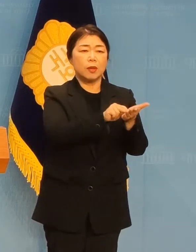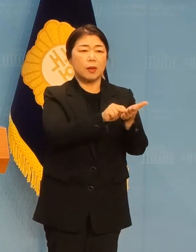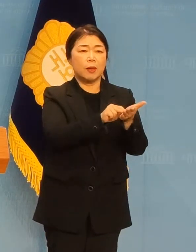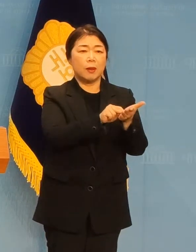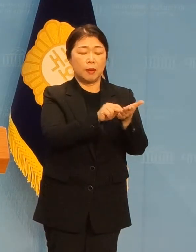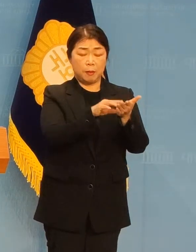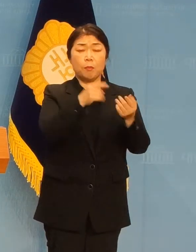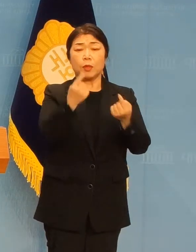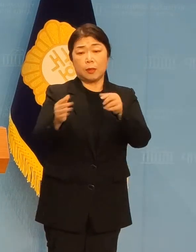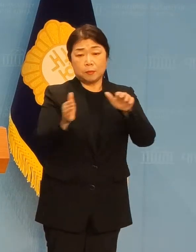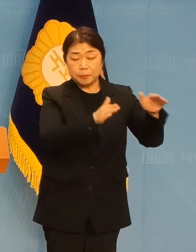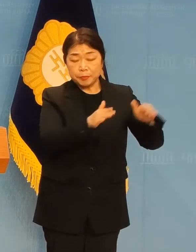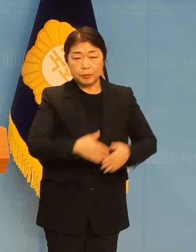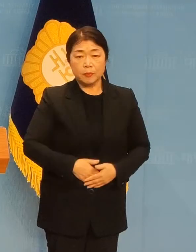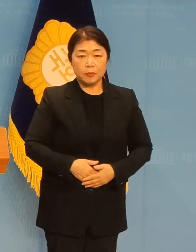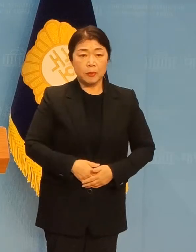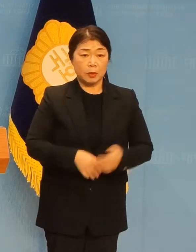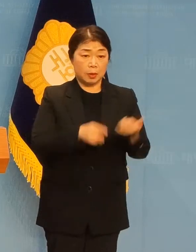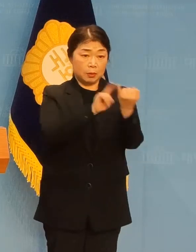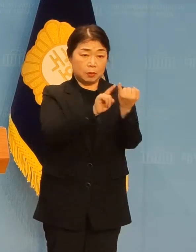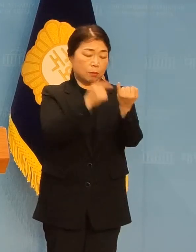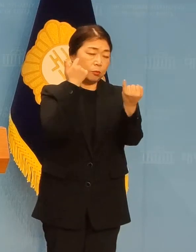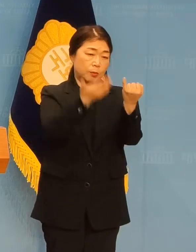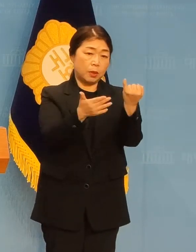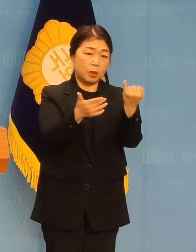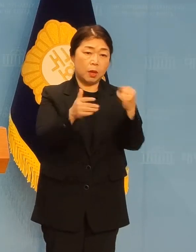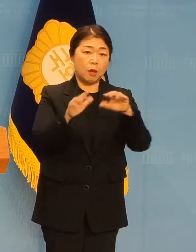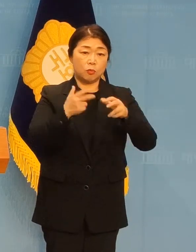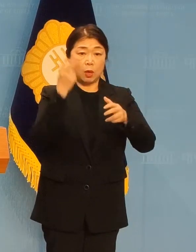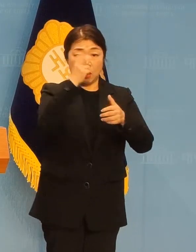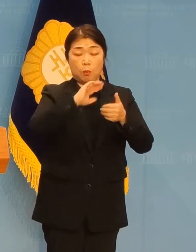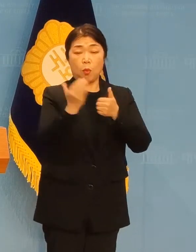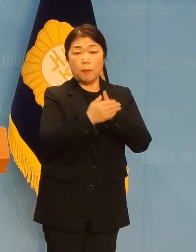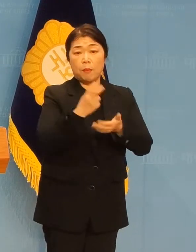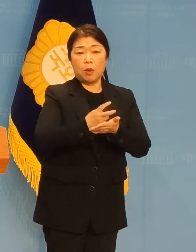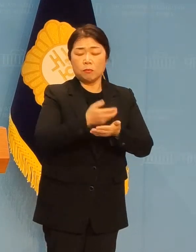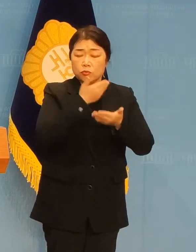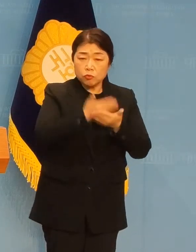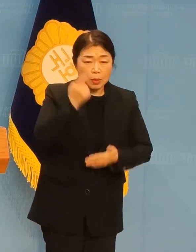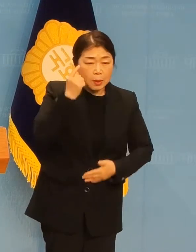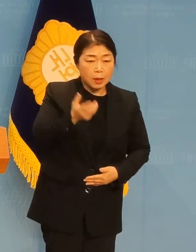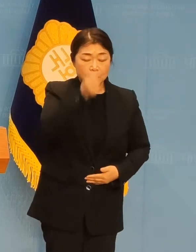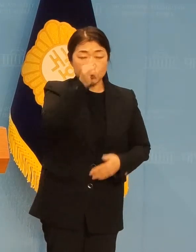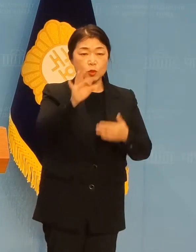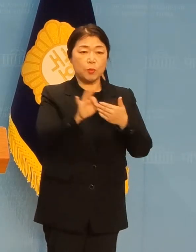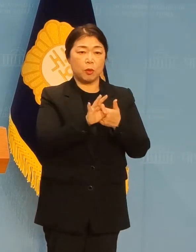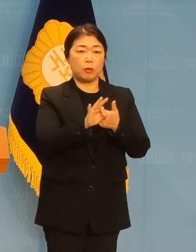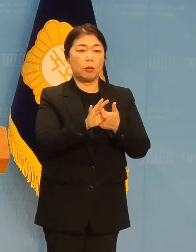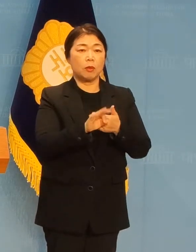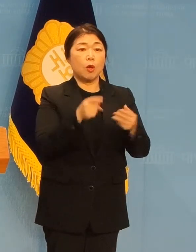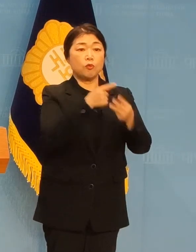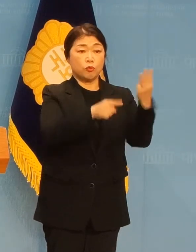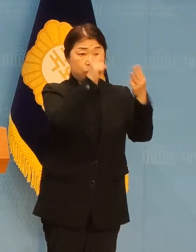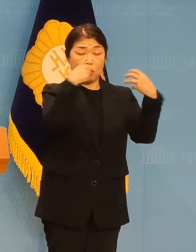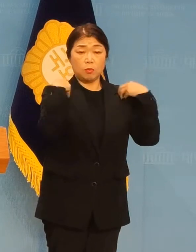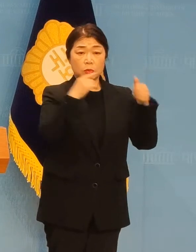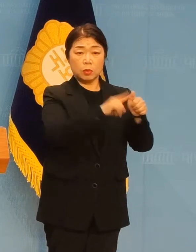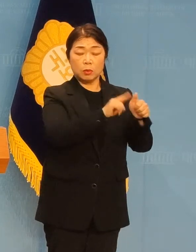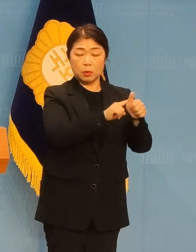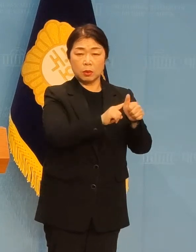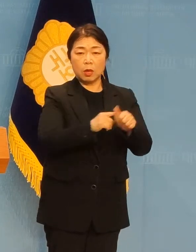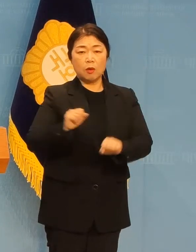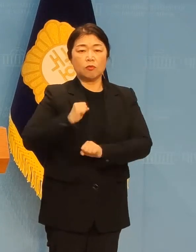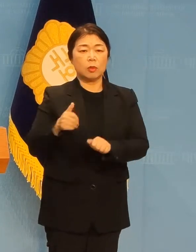의원 그렇게 국가보안법이 중요하면 윤석열 정권이 군대를 시켜 북한을 도발하기 위해 대북전단